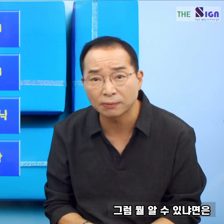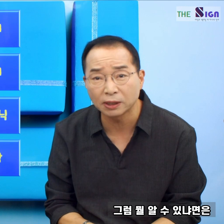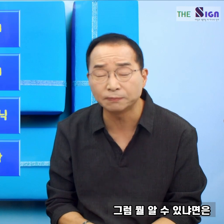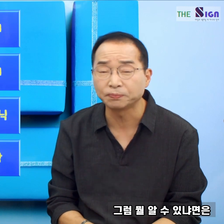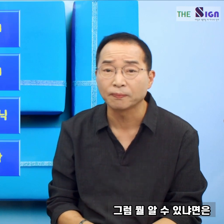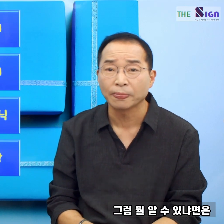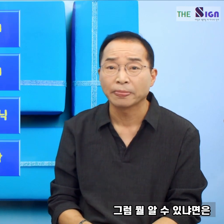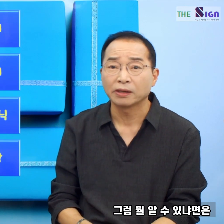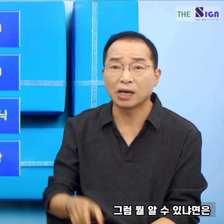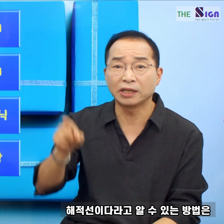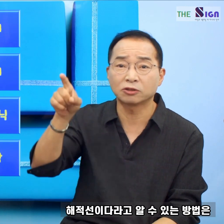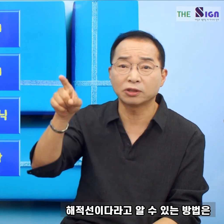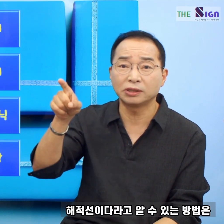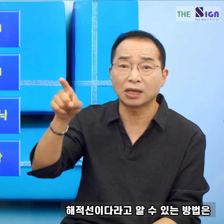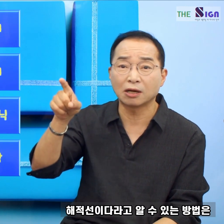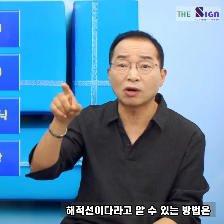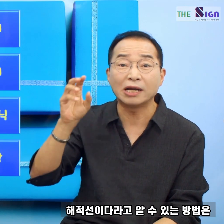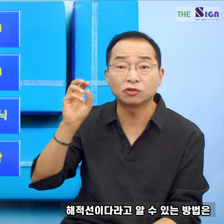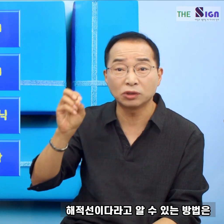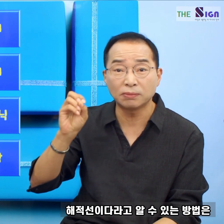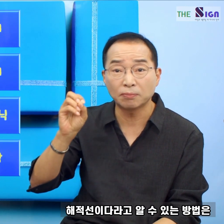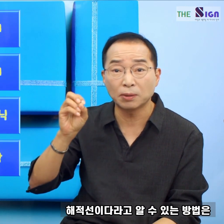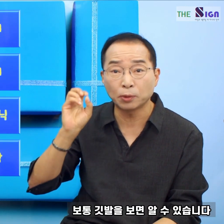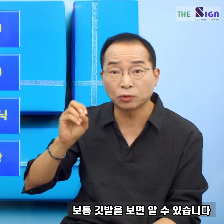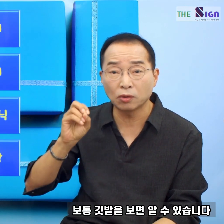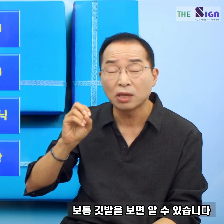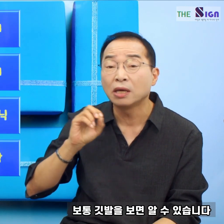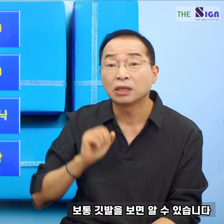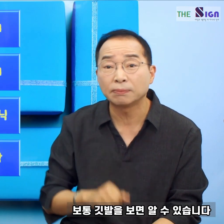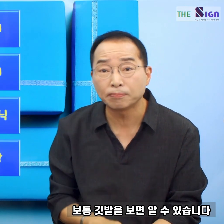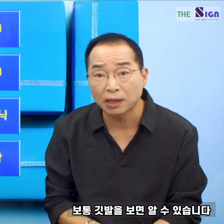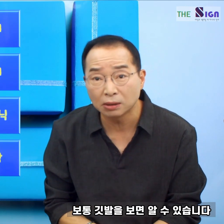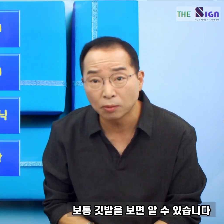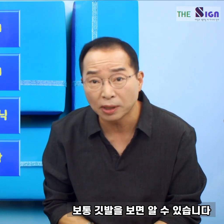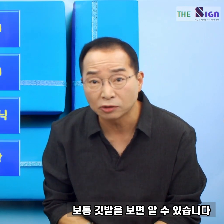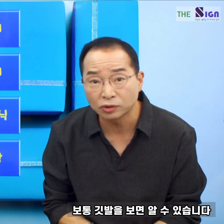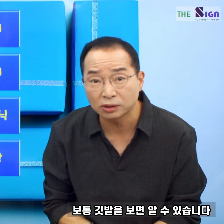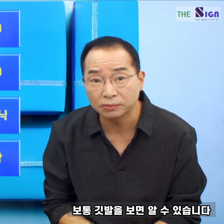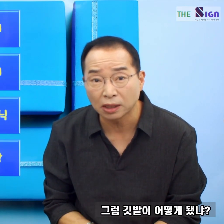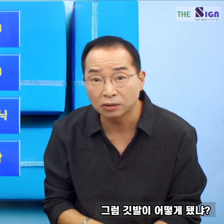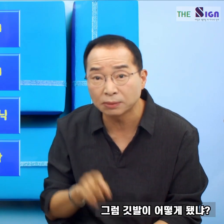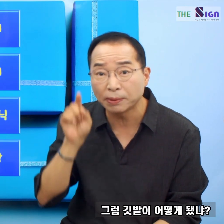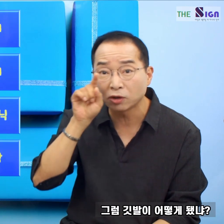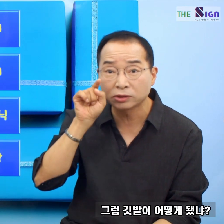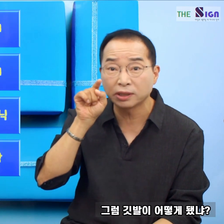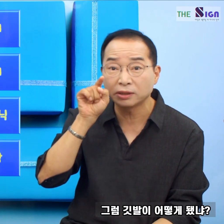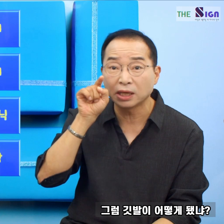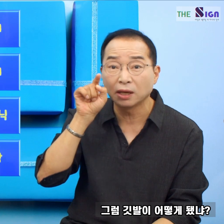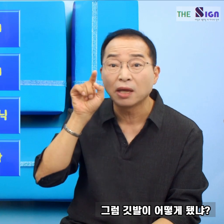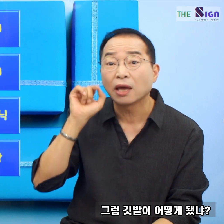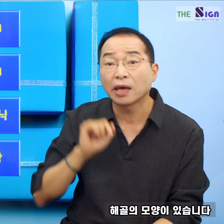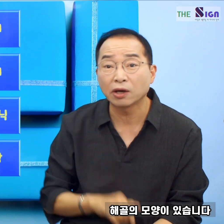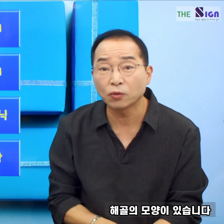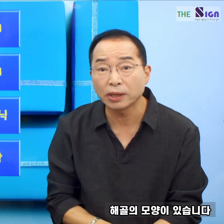있냐면은 해적선이다 라고 알 수 있는 방법은 보통 깃발을 보면 알 수 있습니다. 그럼 깃발이 어떻게 됐냐? 해골의